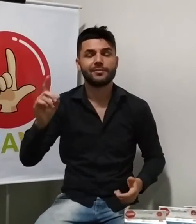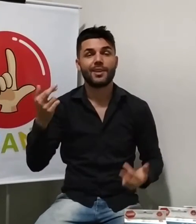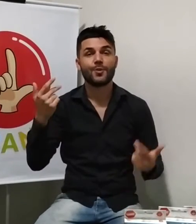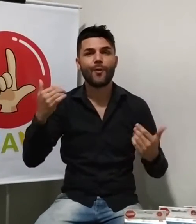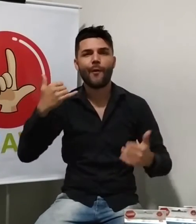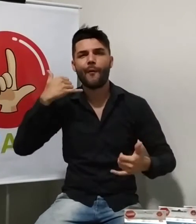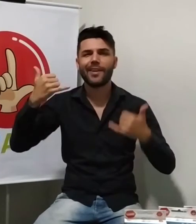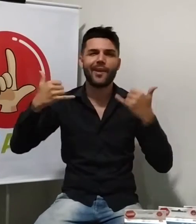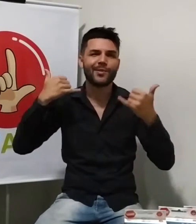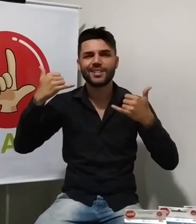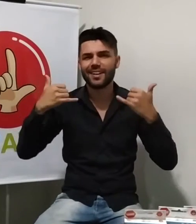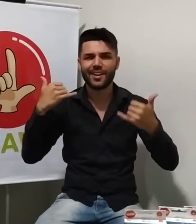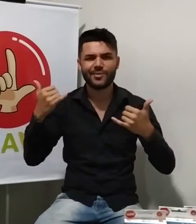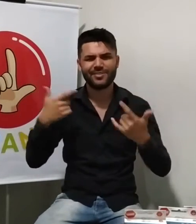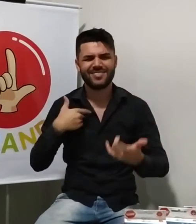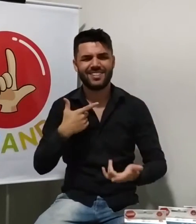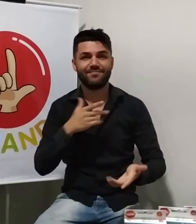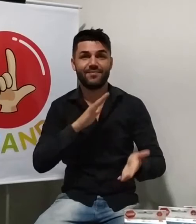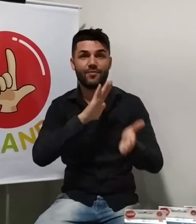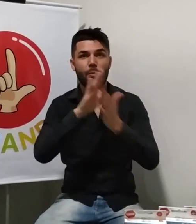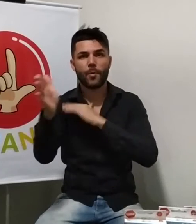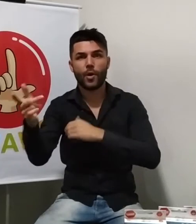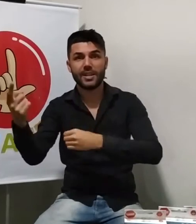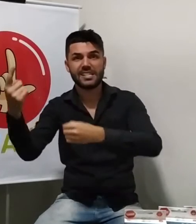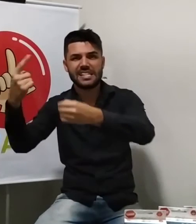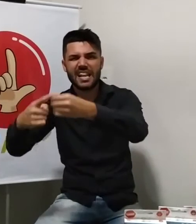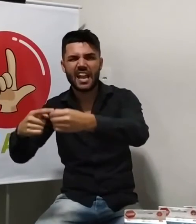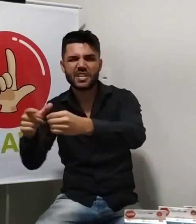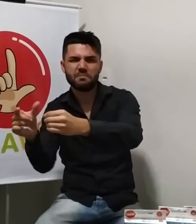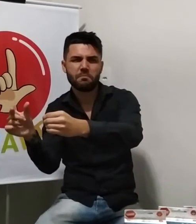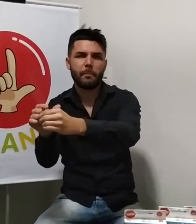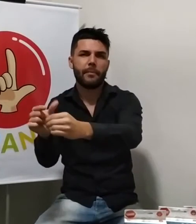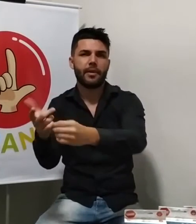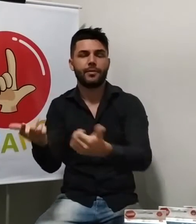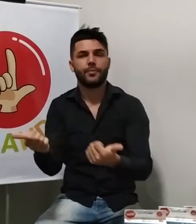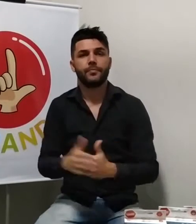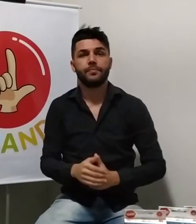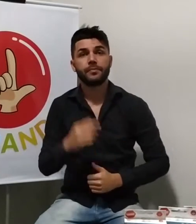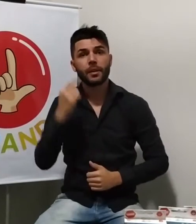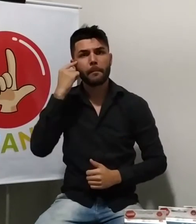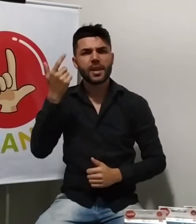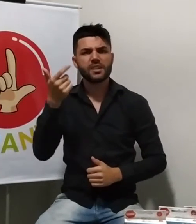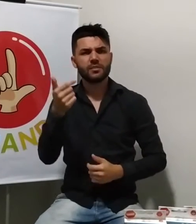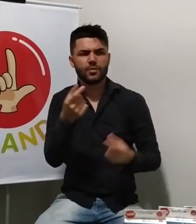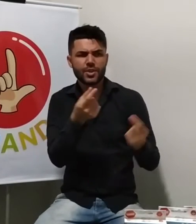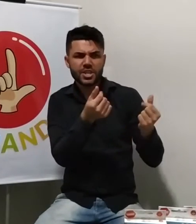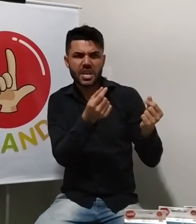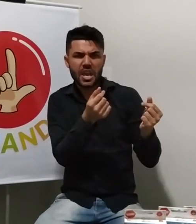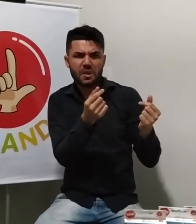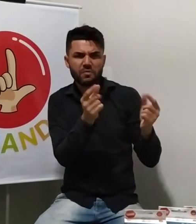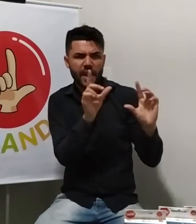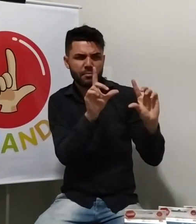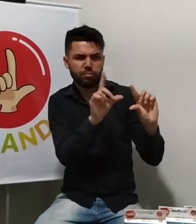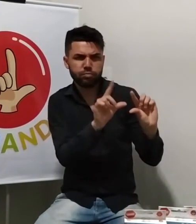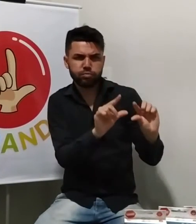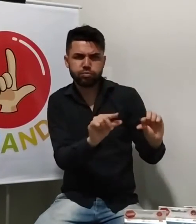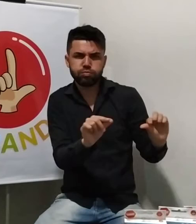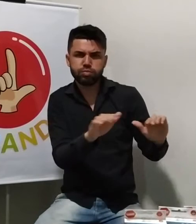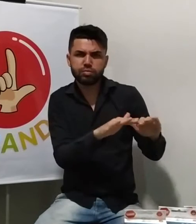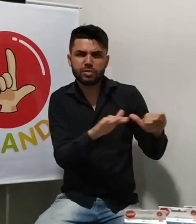negócio era muito doido, porque a gente chegava para operadora, tenho X mil jogos aqui, 2.000 jogos no portfólio, eu vou te passar esses joguinhos